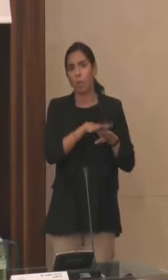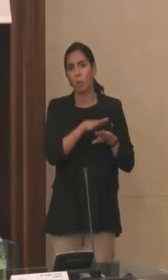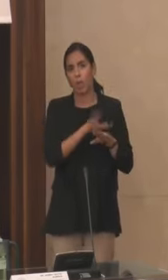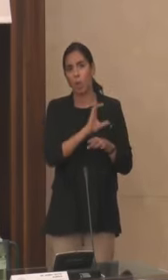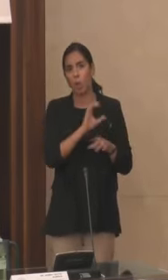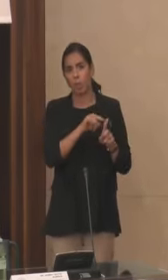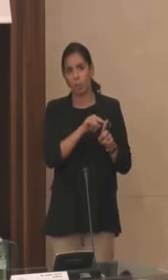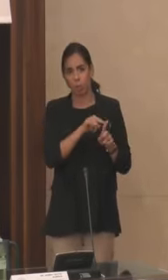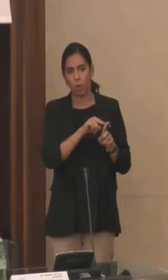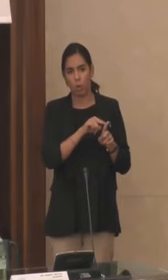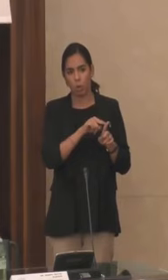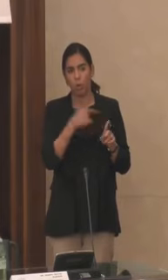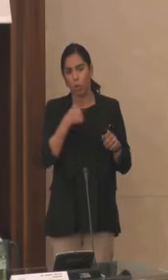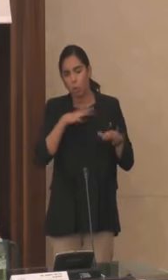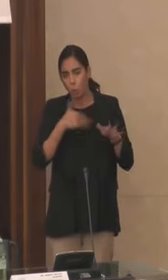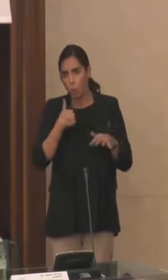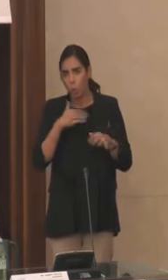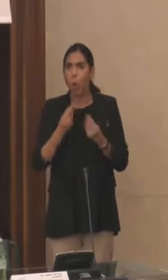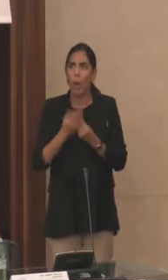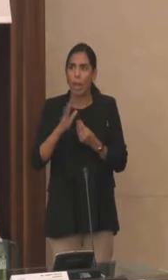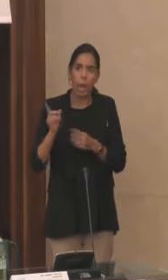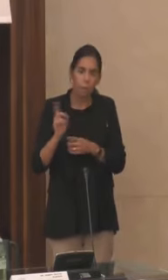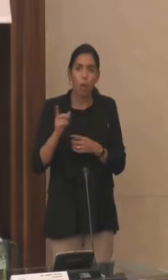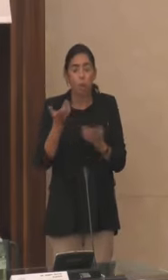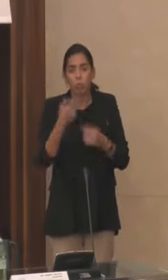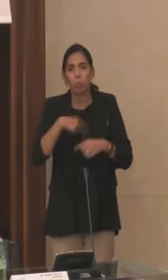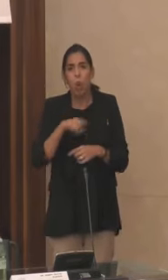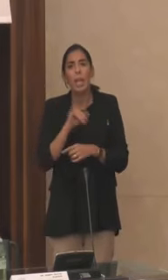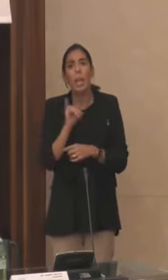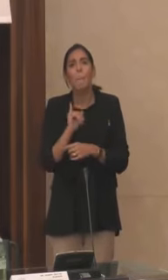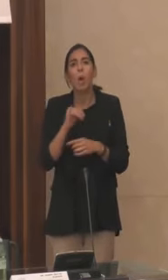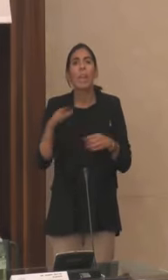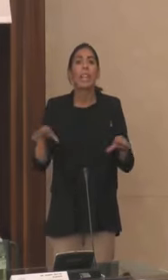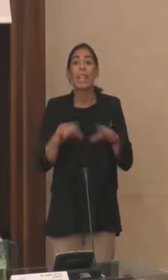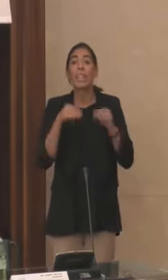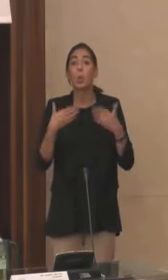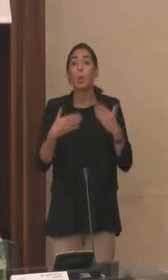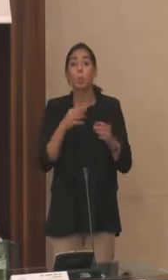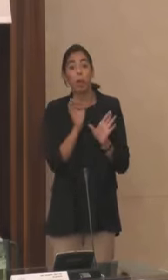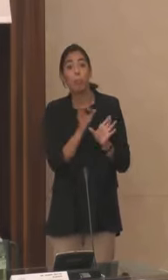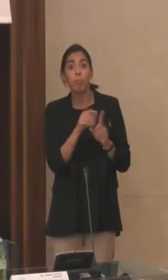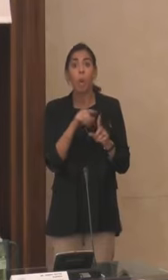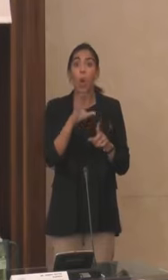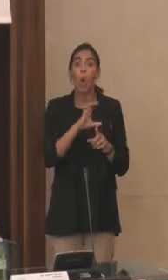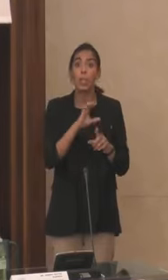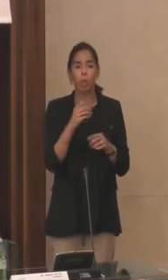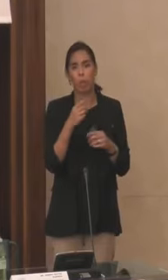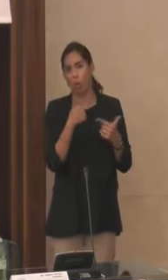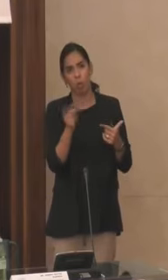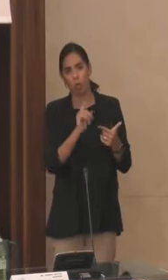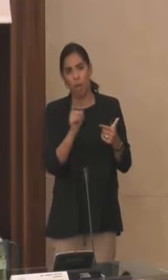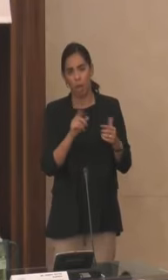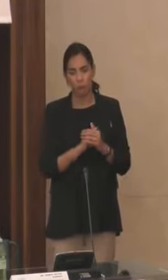la pensa a modo suo. Noi di Ippocrate non la diamo mai inizialmente, ma se il cortisonico funziona, questo